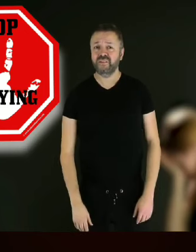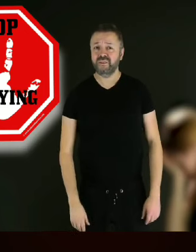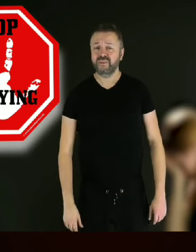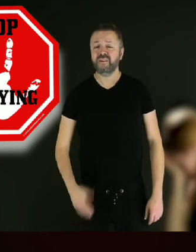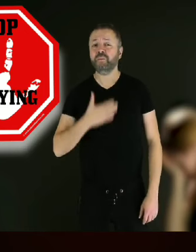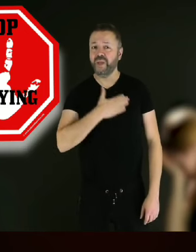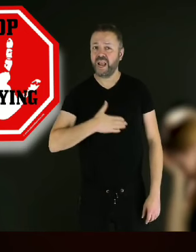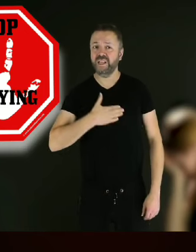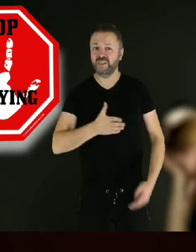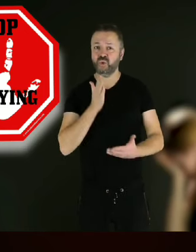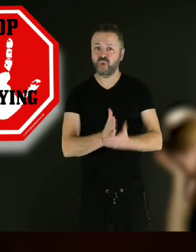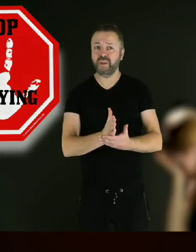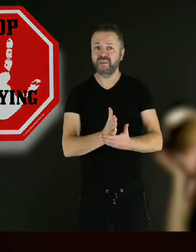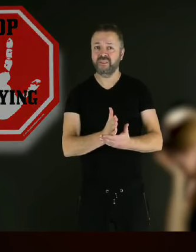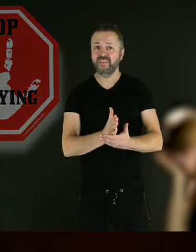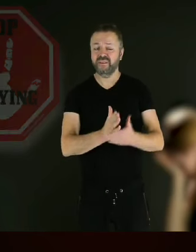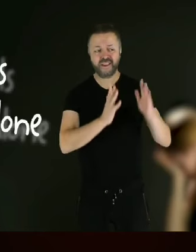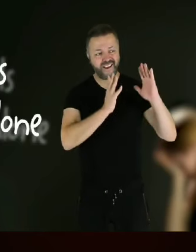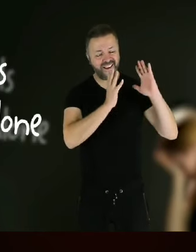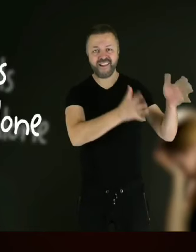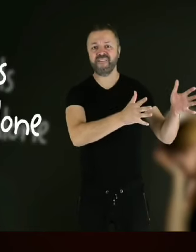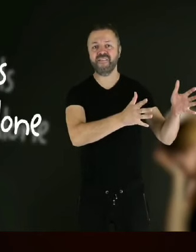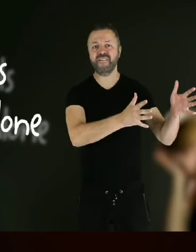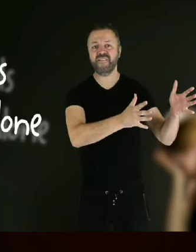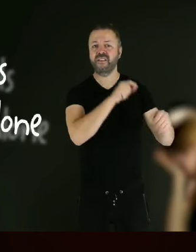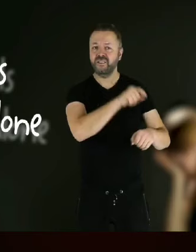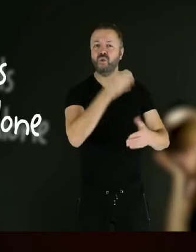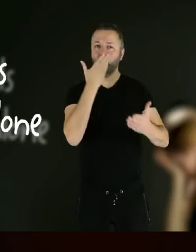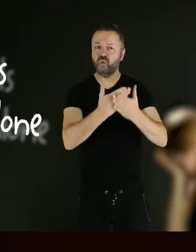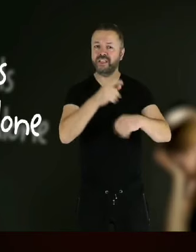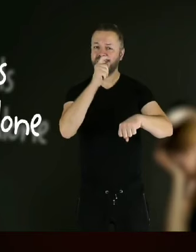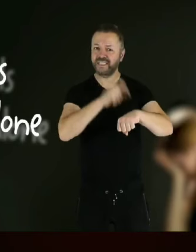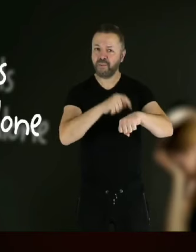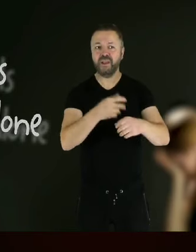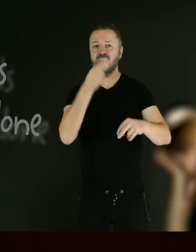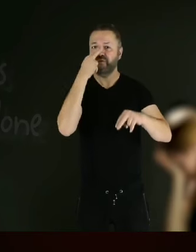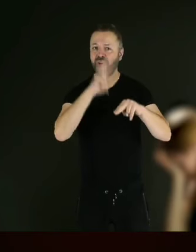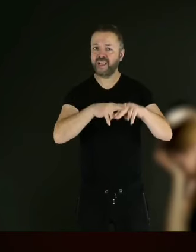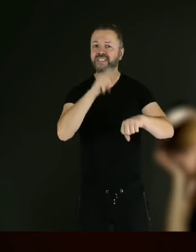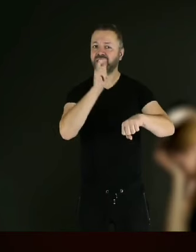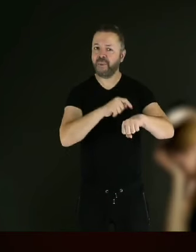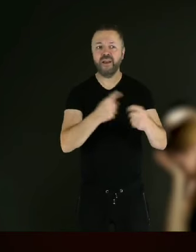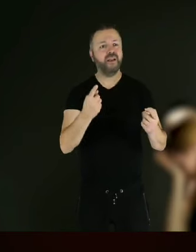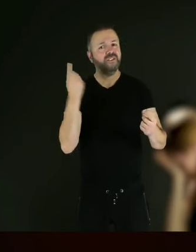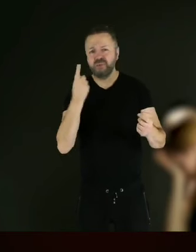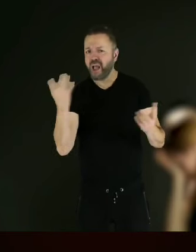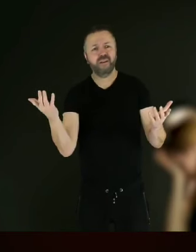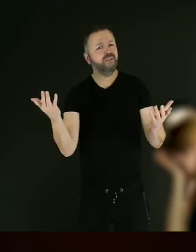допускают свой музыкальный инструмент. Получается, ровные машины везде заменят, и